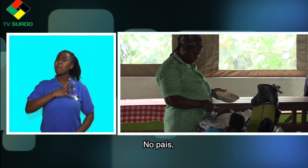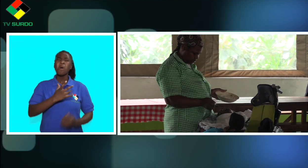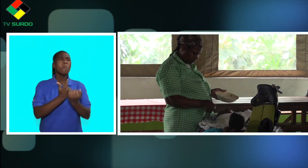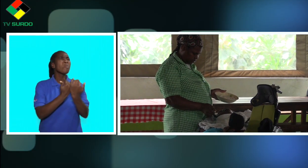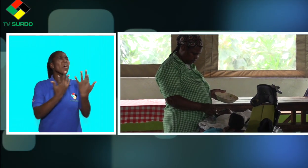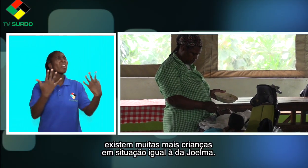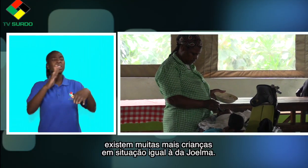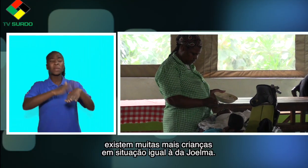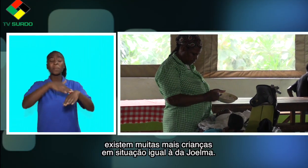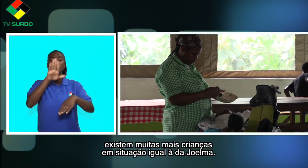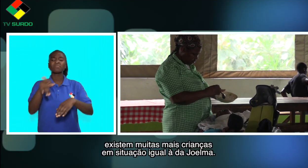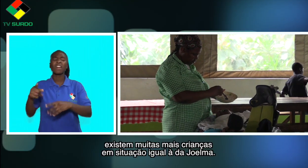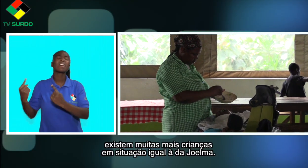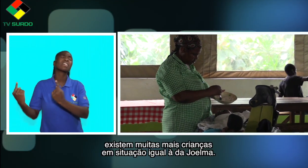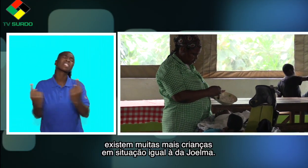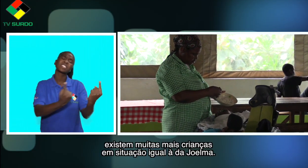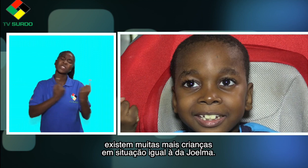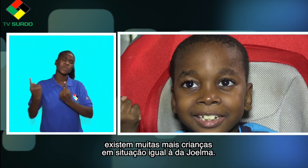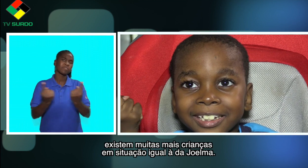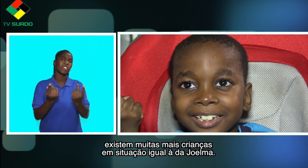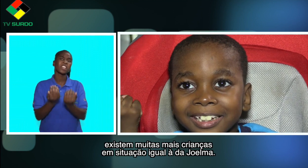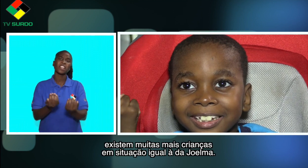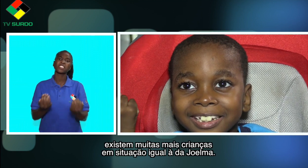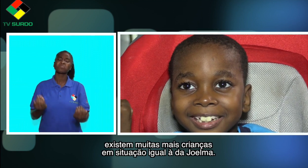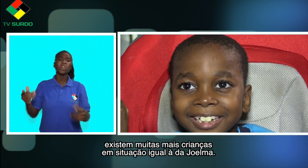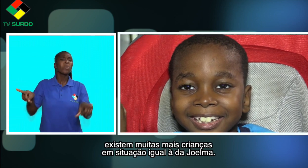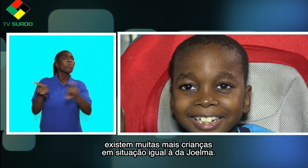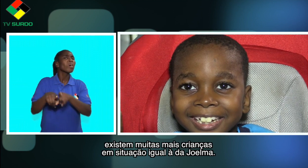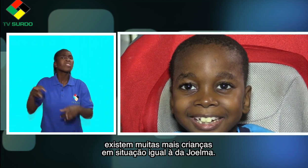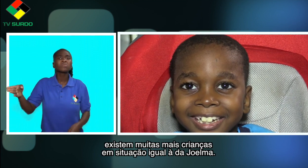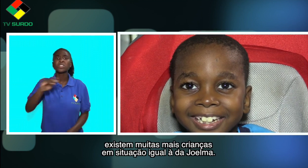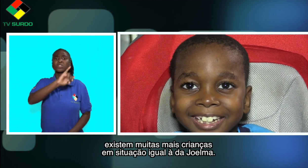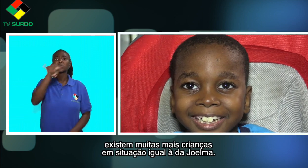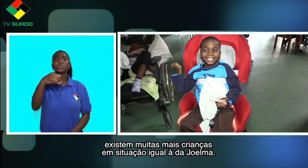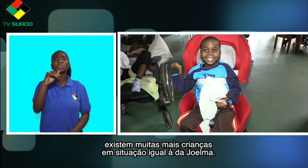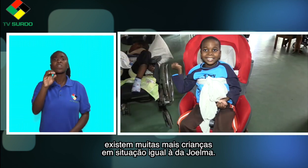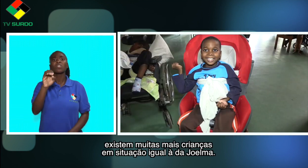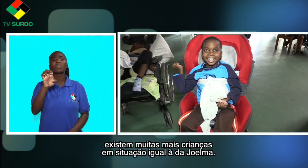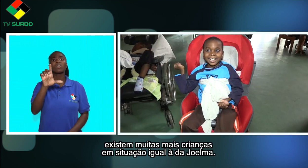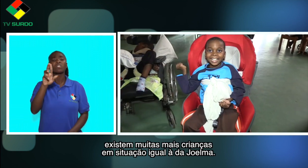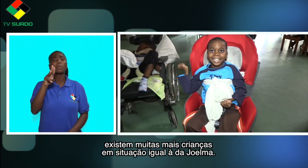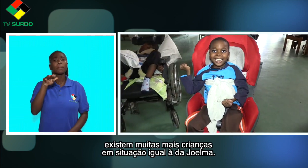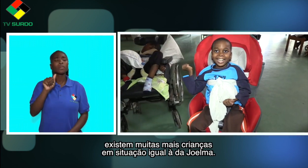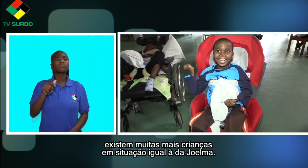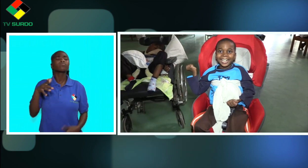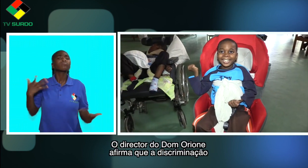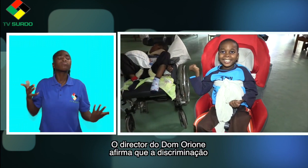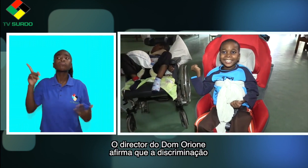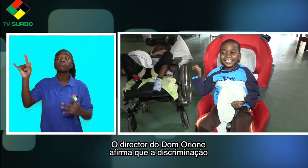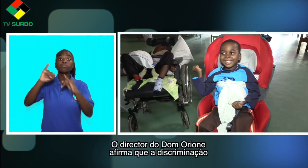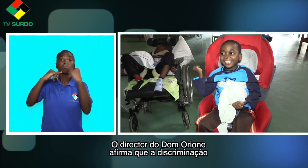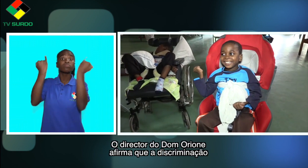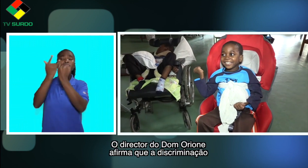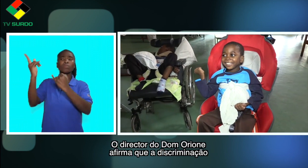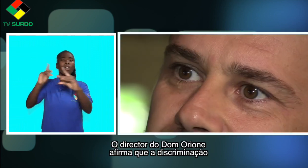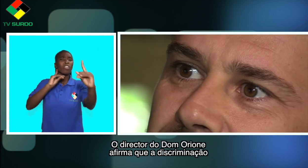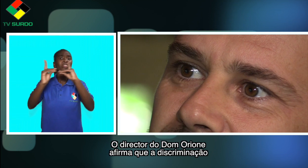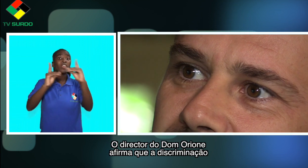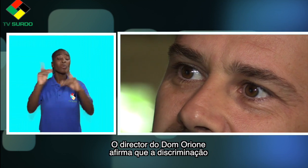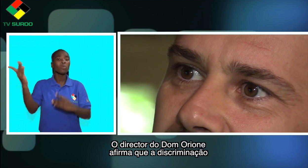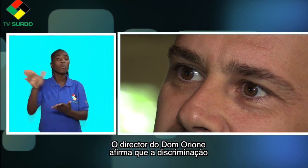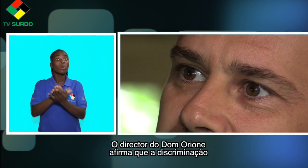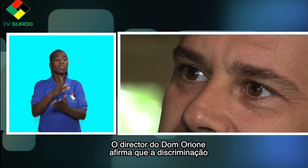No país, existem muito mais crianças em situações iguais à da Joelma. O diretor do